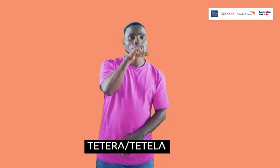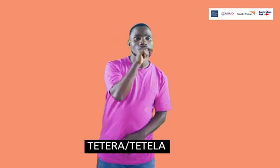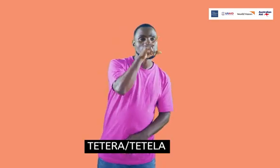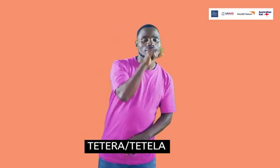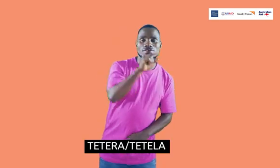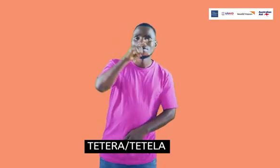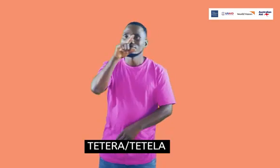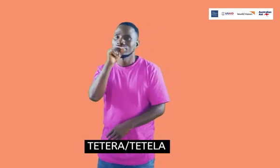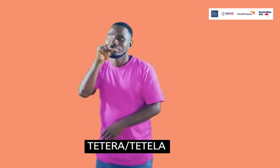Tetera.